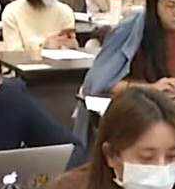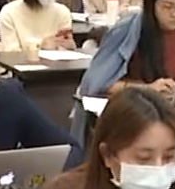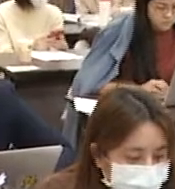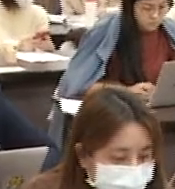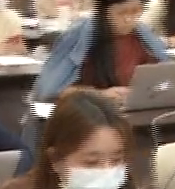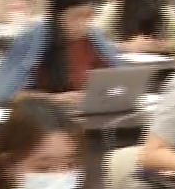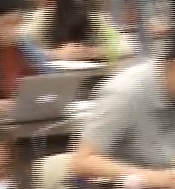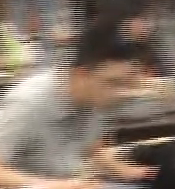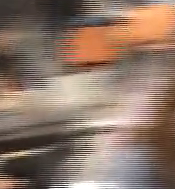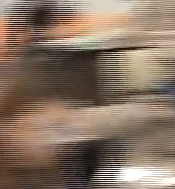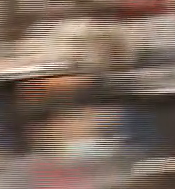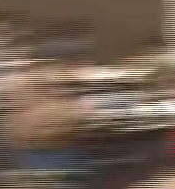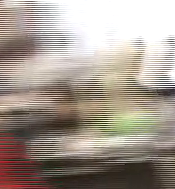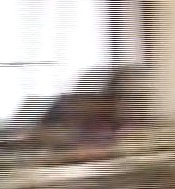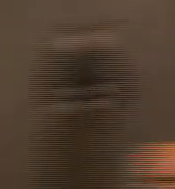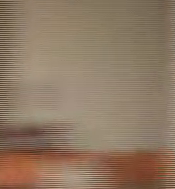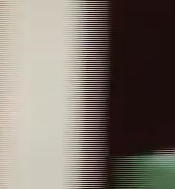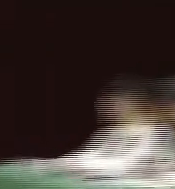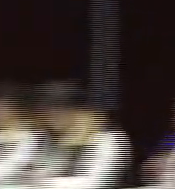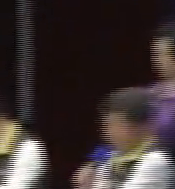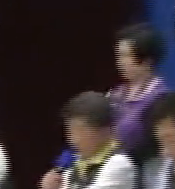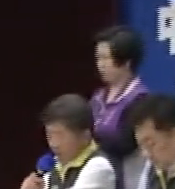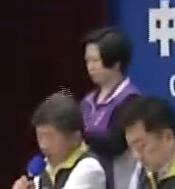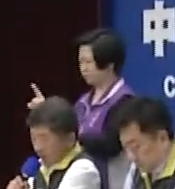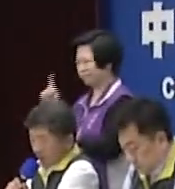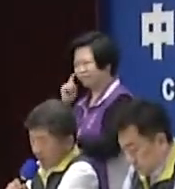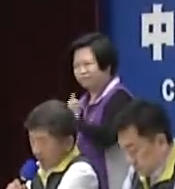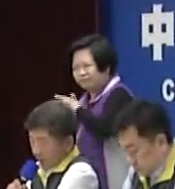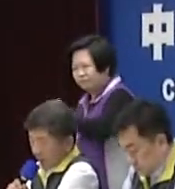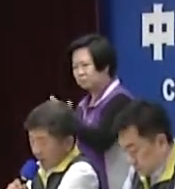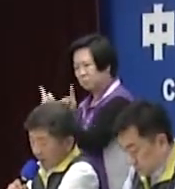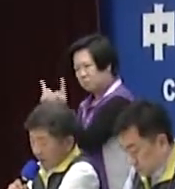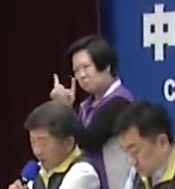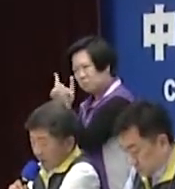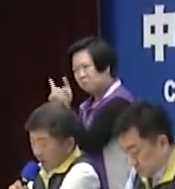亚太电视林玉堂、李晶晶，台湾台北报道。那按318。